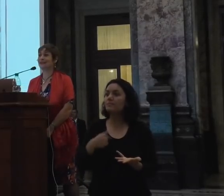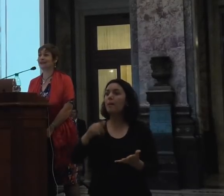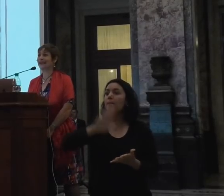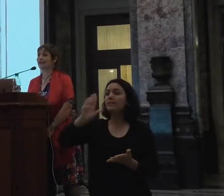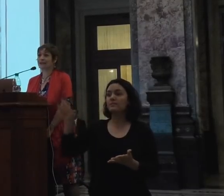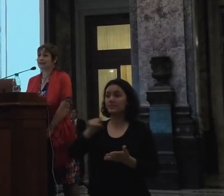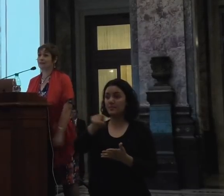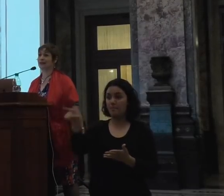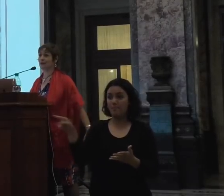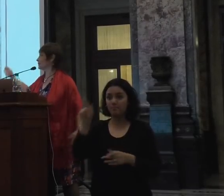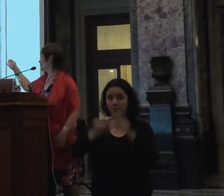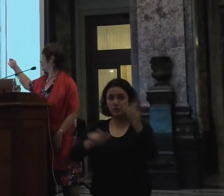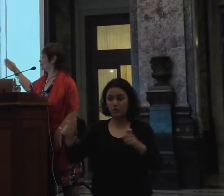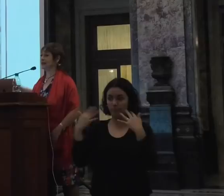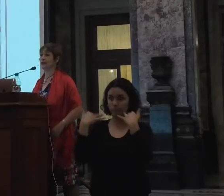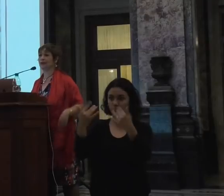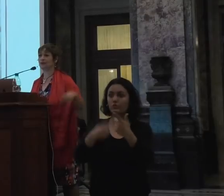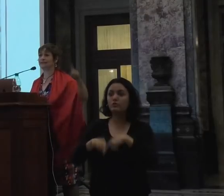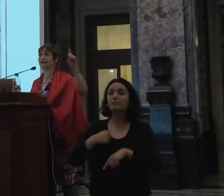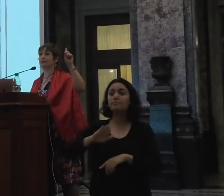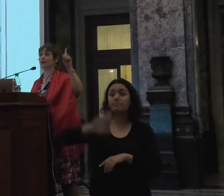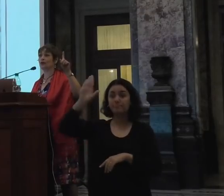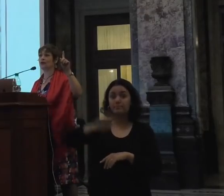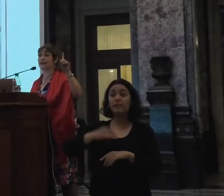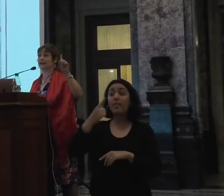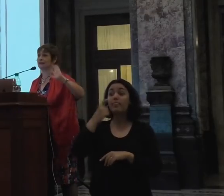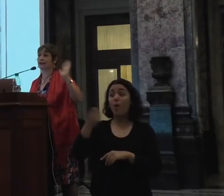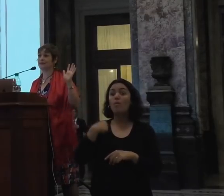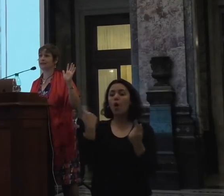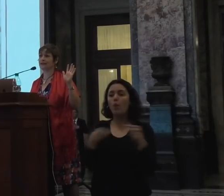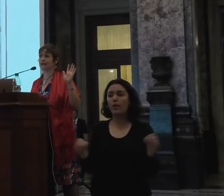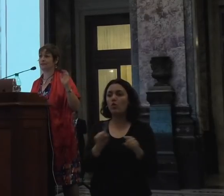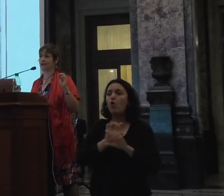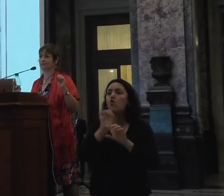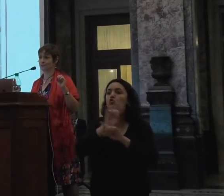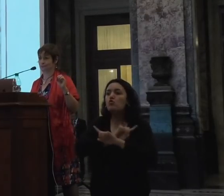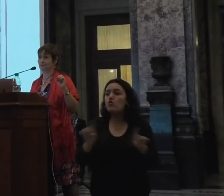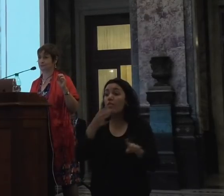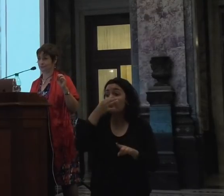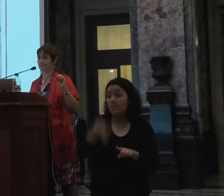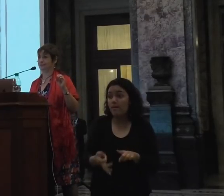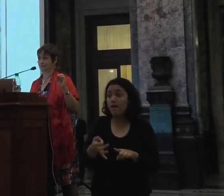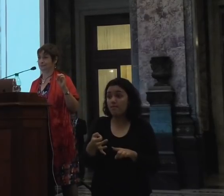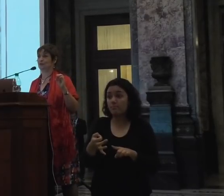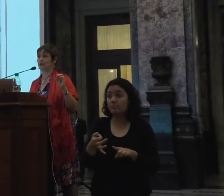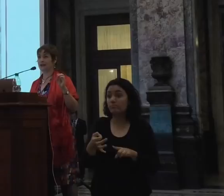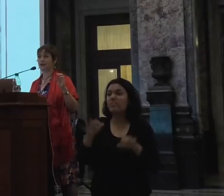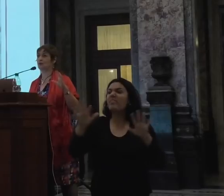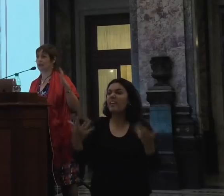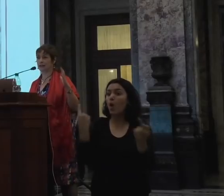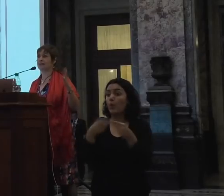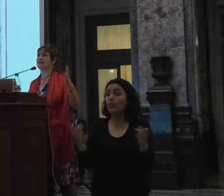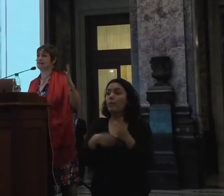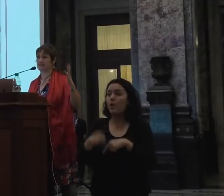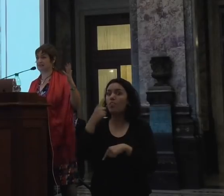voy a pedir que levanten la mano cuando reconozcan el objeto que está aquí, pero no lo digan, nada más levanten la mano. Muy bien,